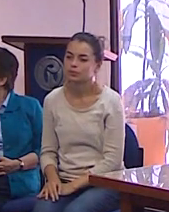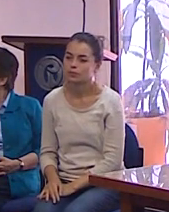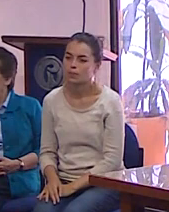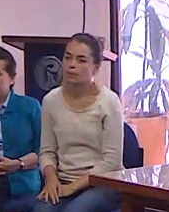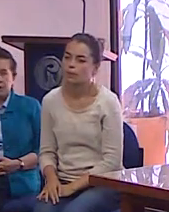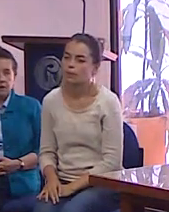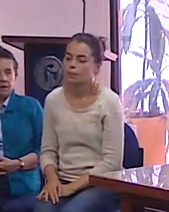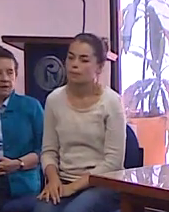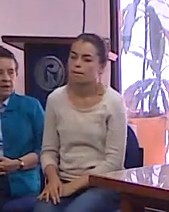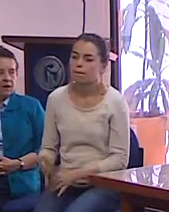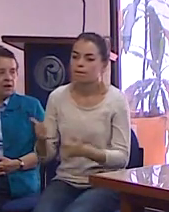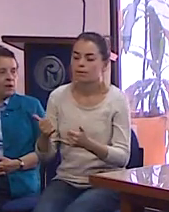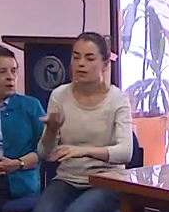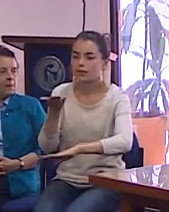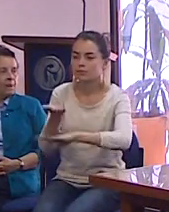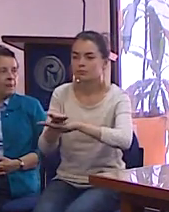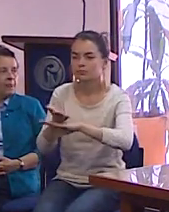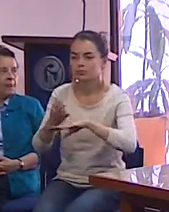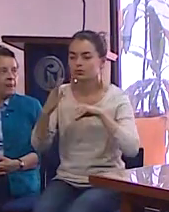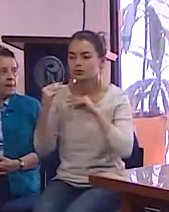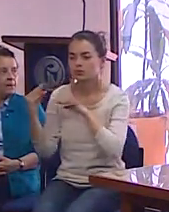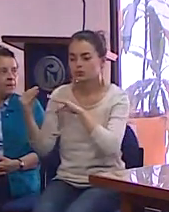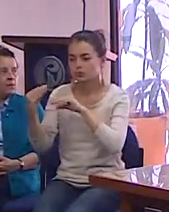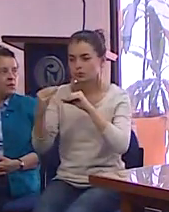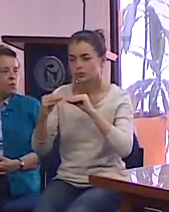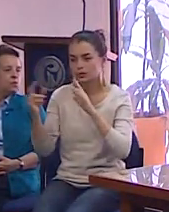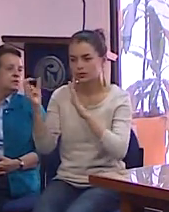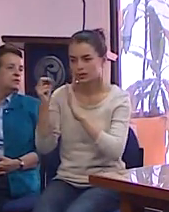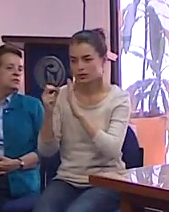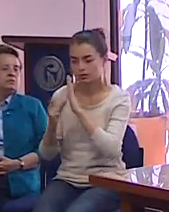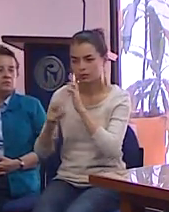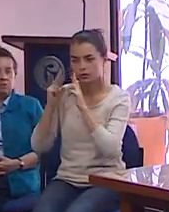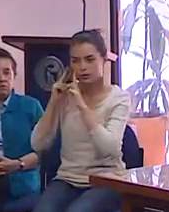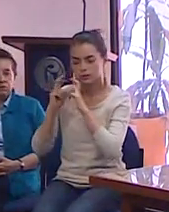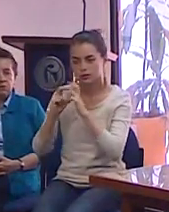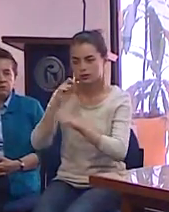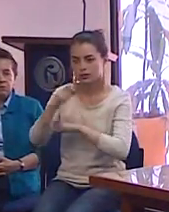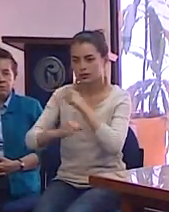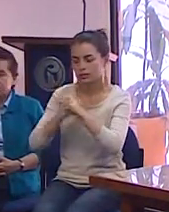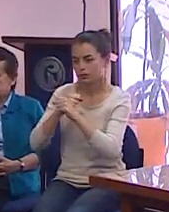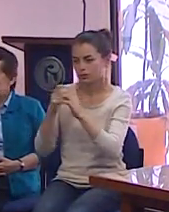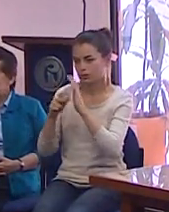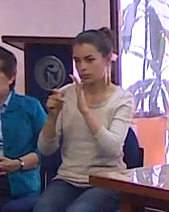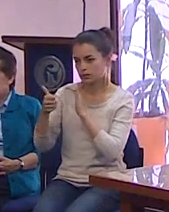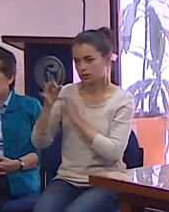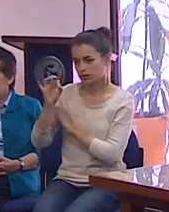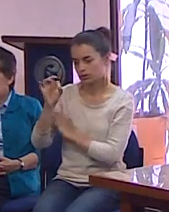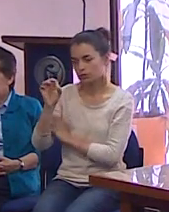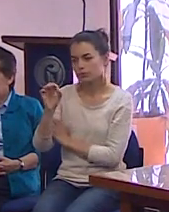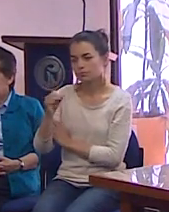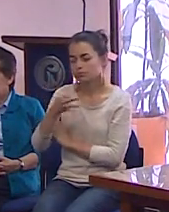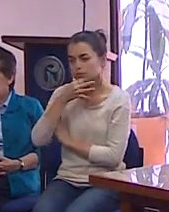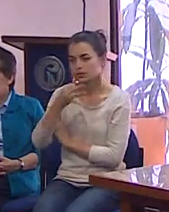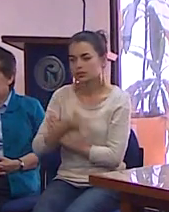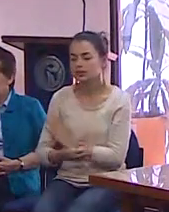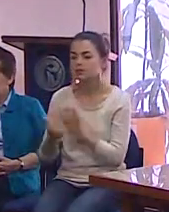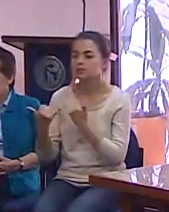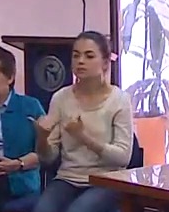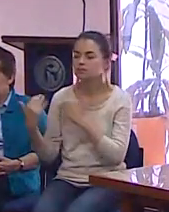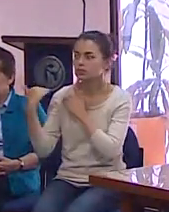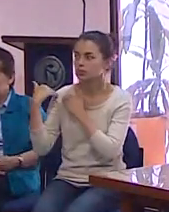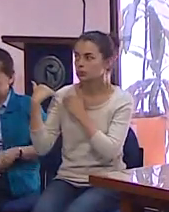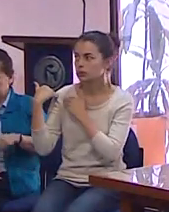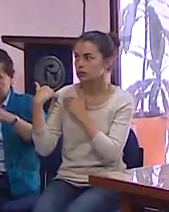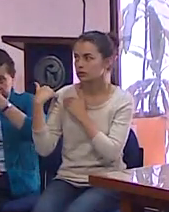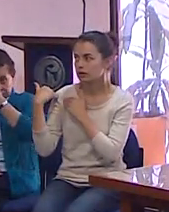Esta propuesta de conversatorio es del seminario de investigación del grupo 2018-2 y pues la verdad está a cargo de ellos. Yo